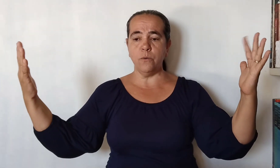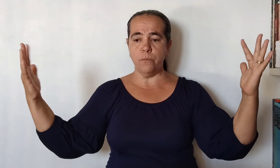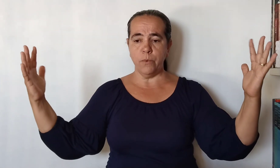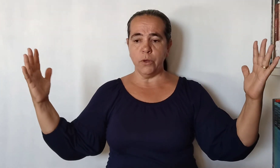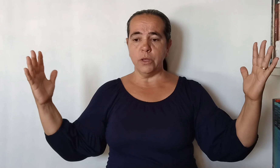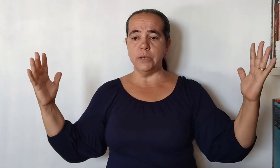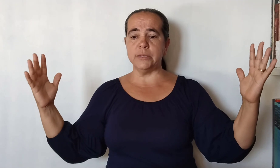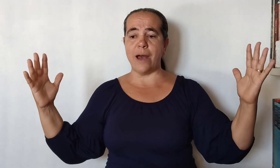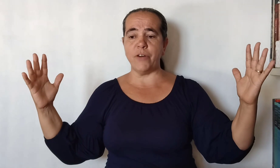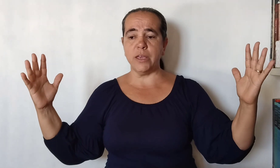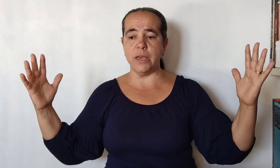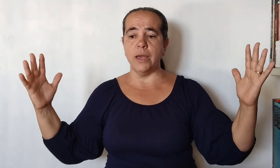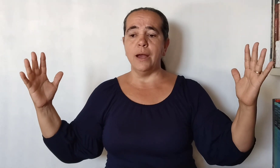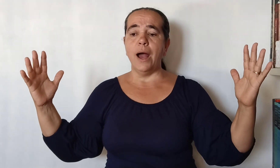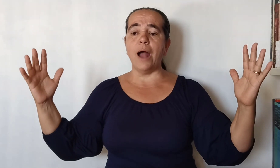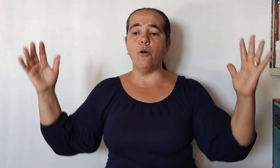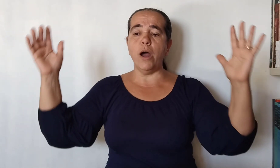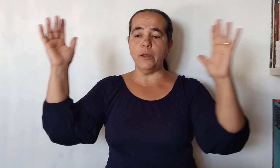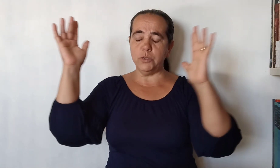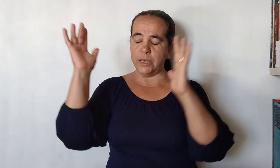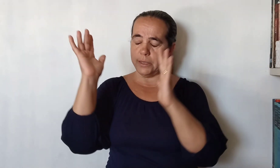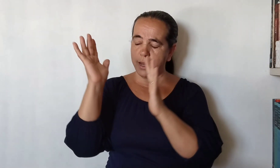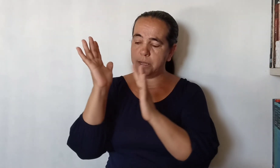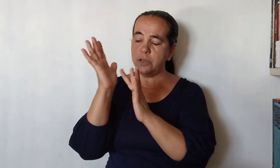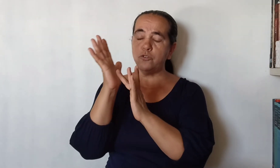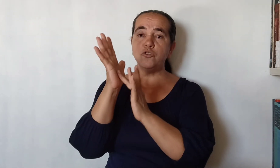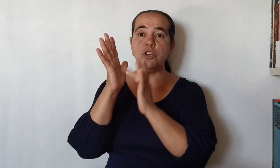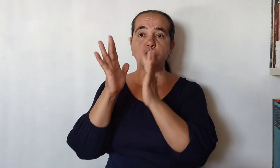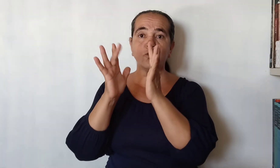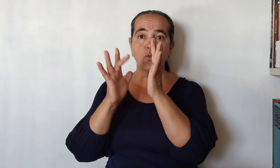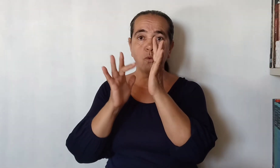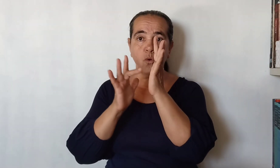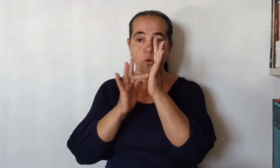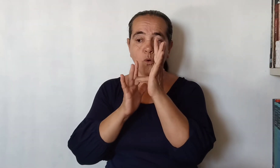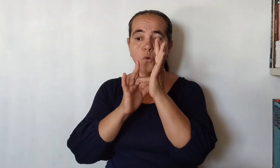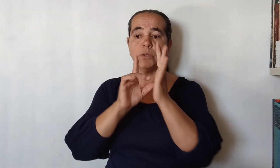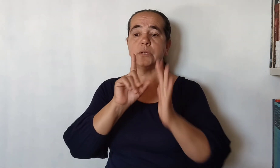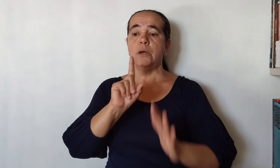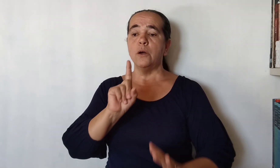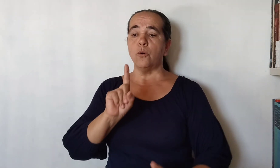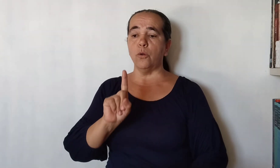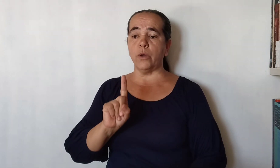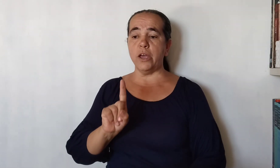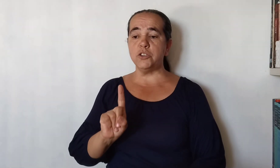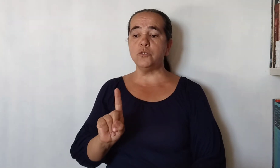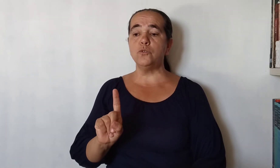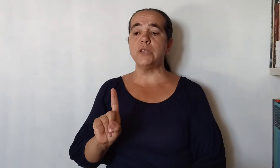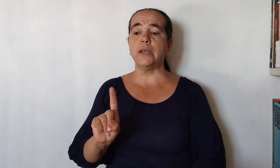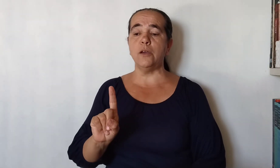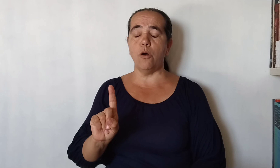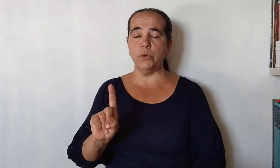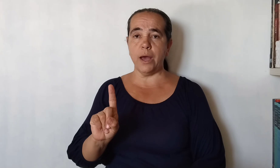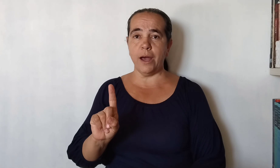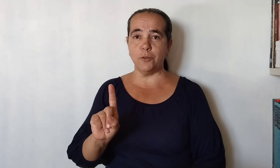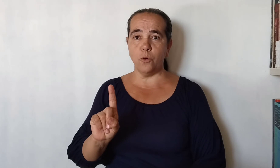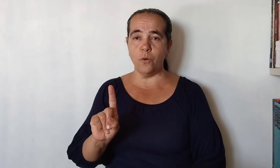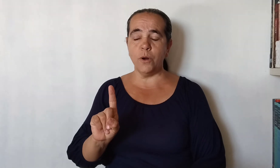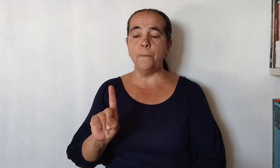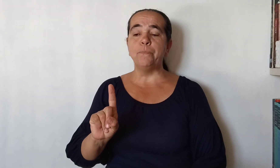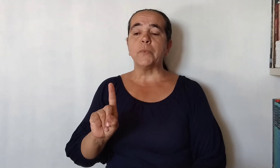multidão, estava aqui. Agora eu centralizo Jesus, coloquei Jesus aqui como narrador.